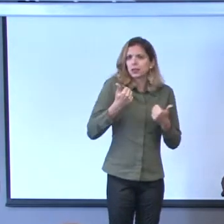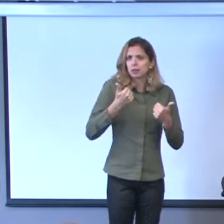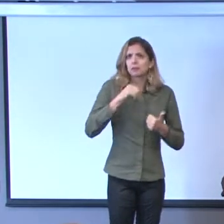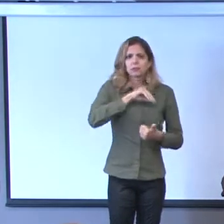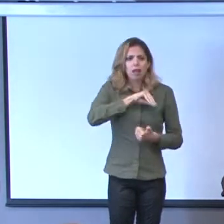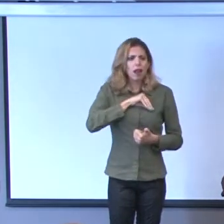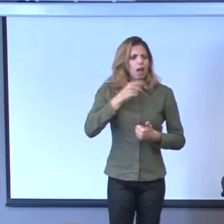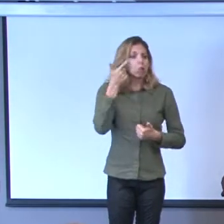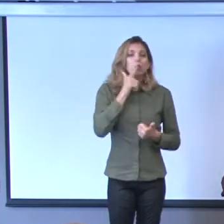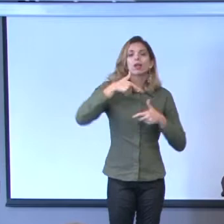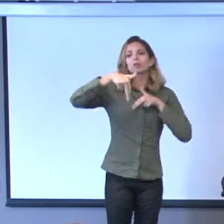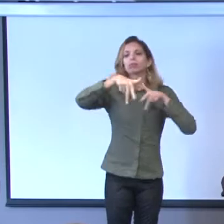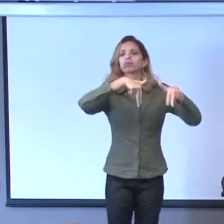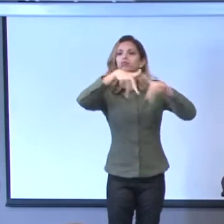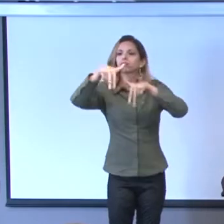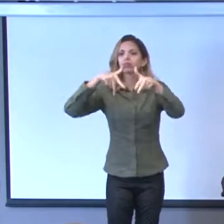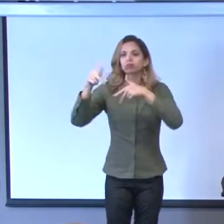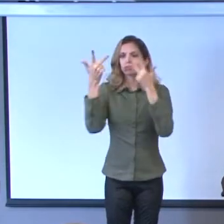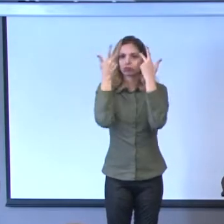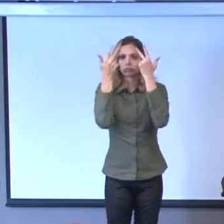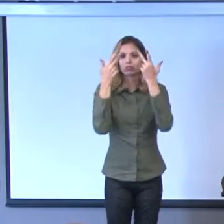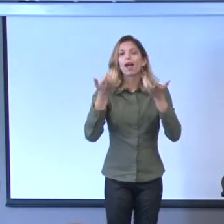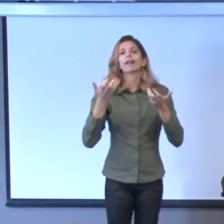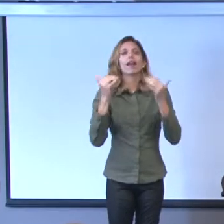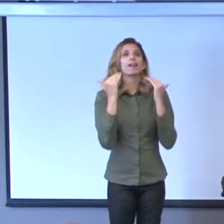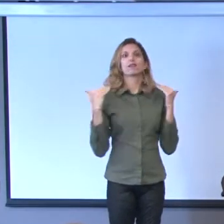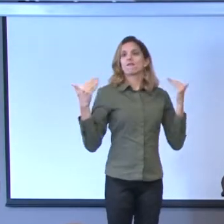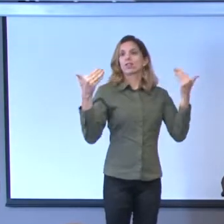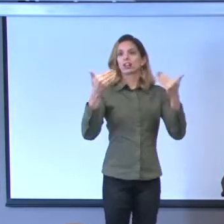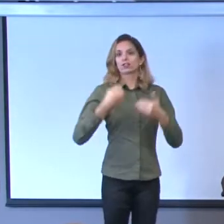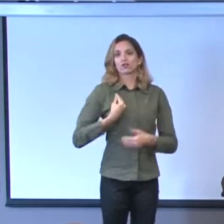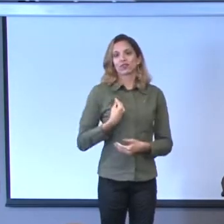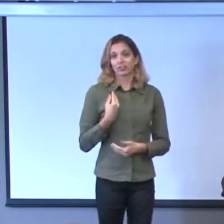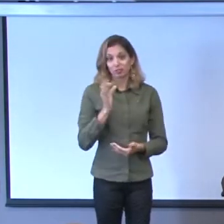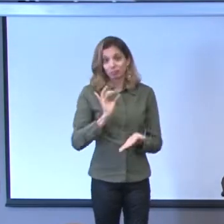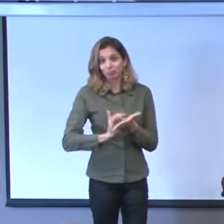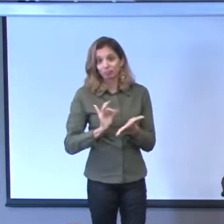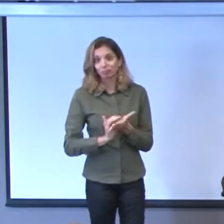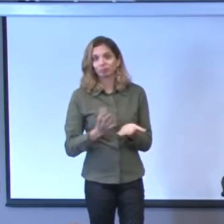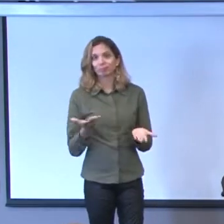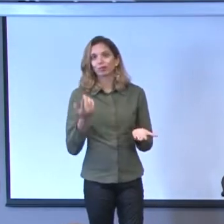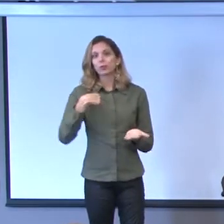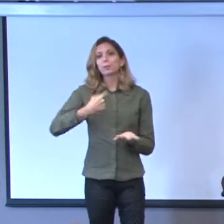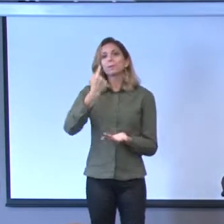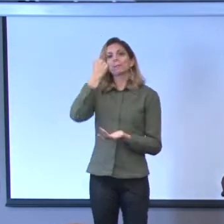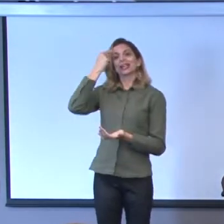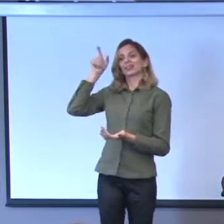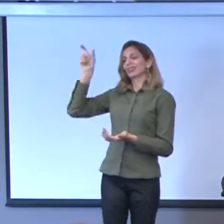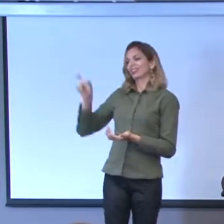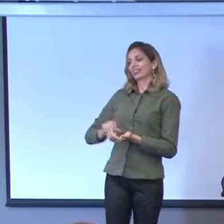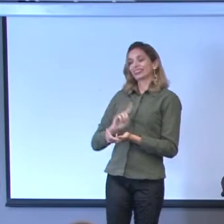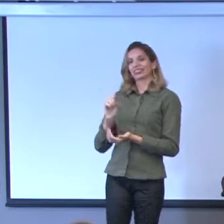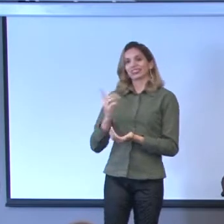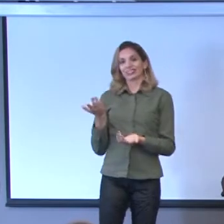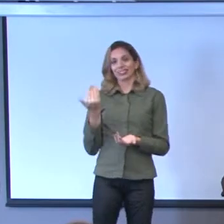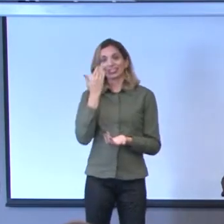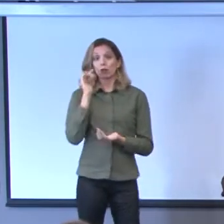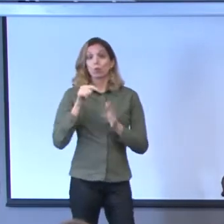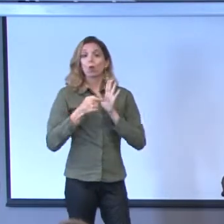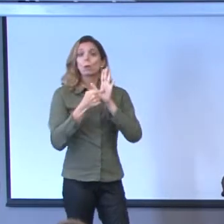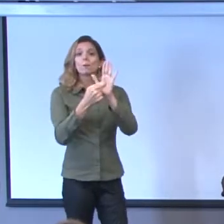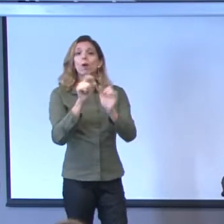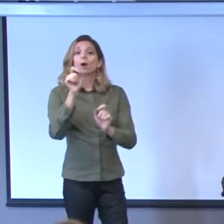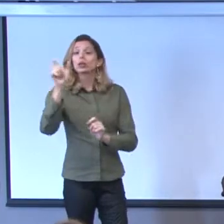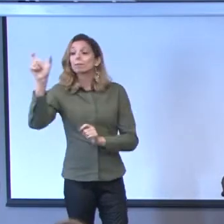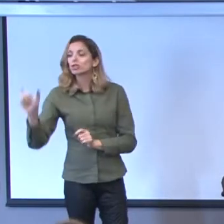de mobilidade, elas querem estar à frente. Então, isso mostra que aqueles que